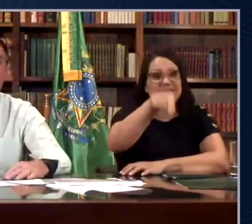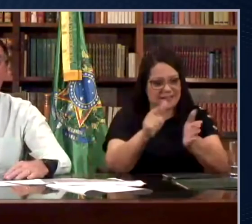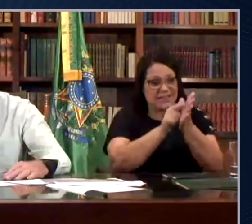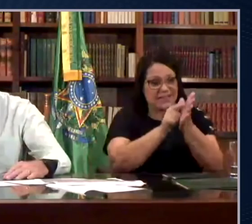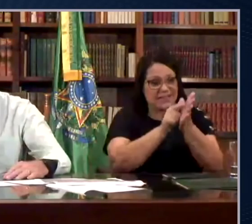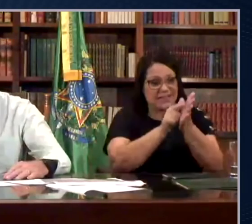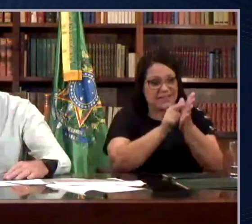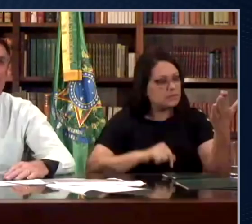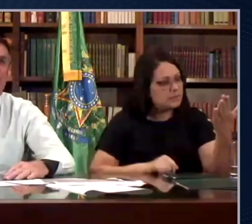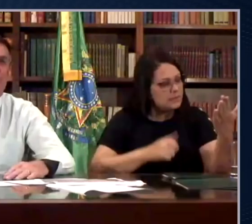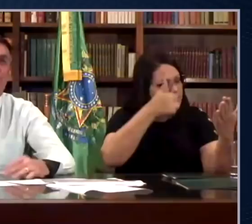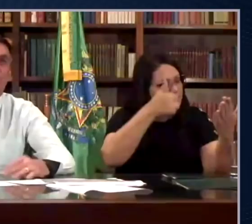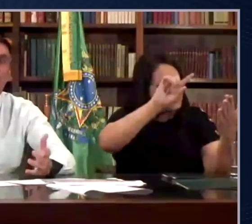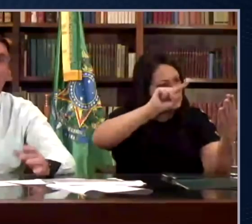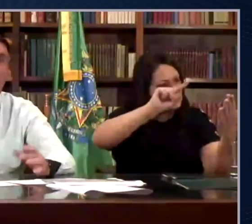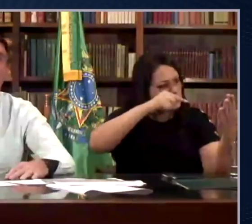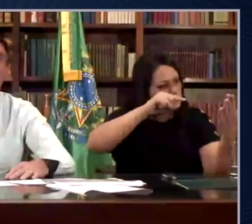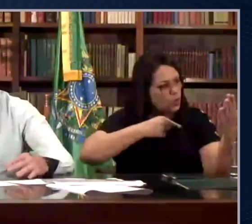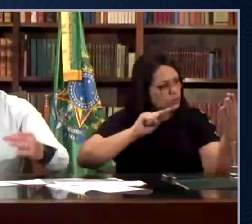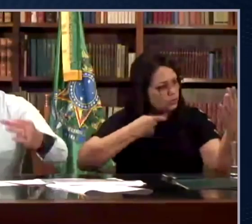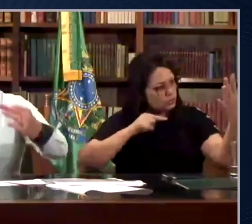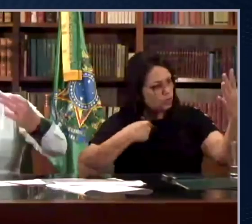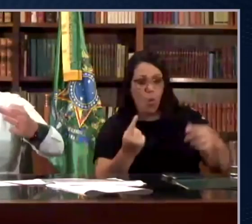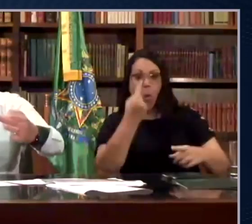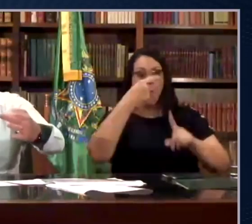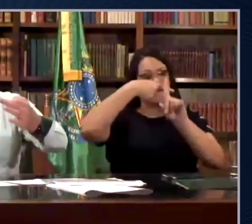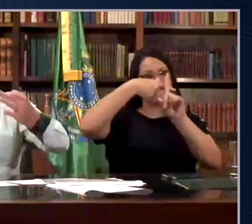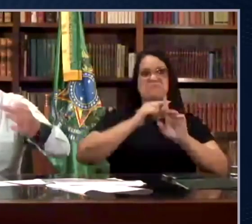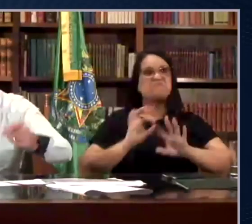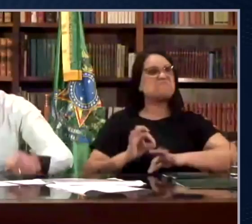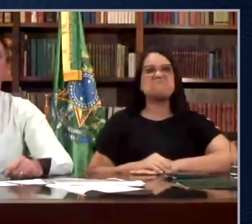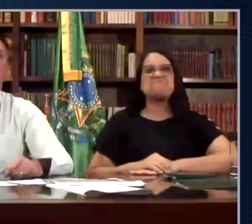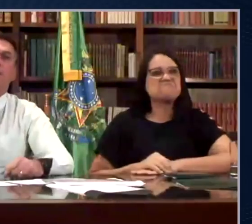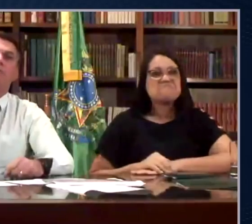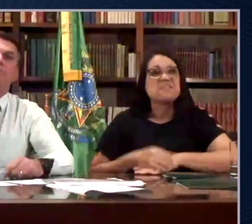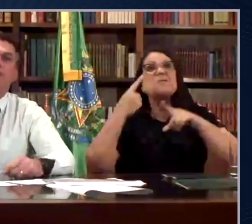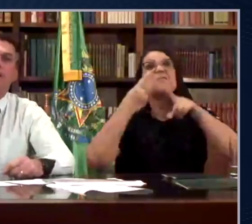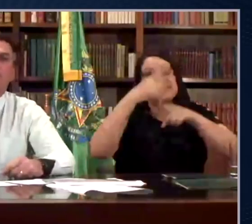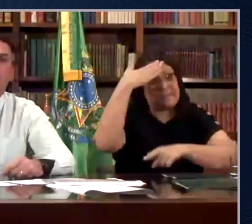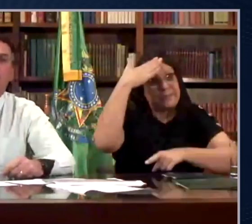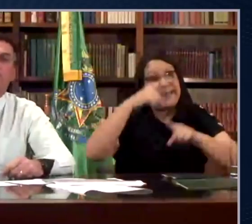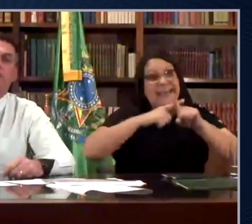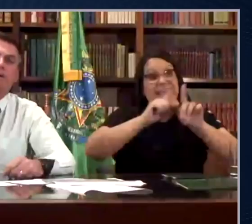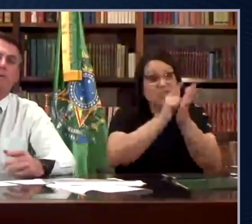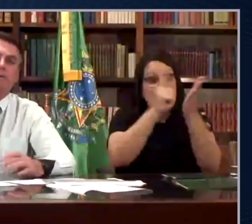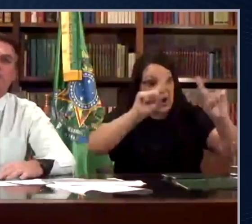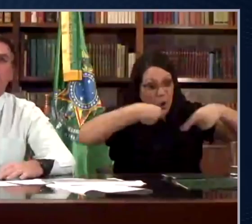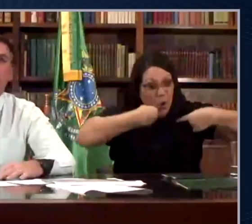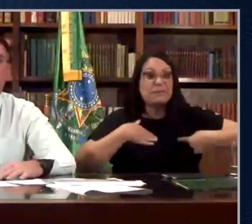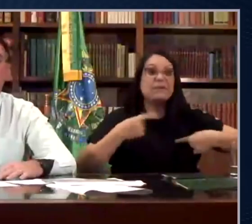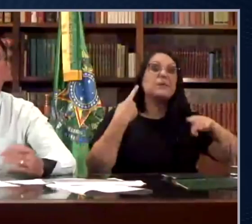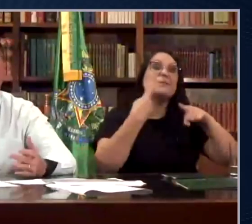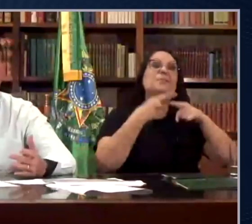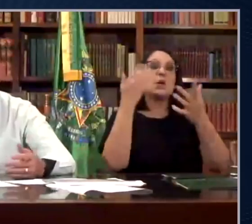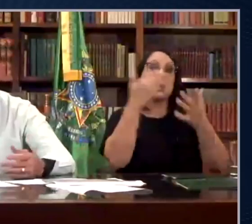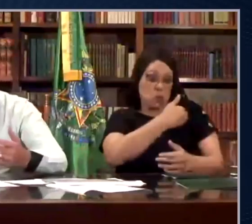contra mim. Não tem uma matéria favorável, o tempo todo assim. Perderam a boquinha de quase 1 bilhão por ano da propaganda